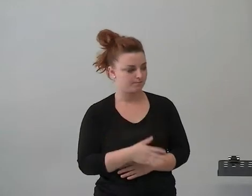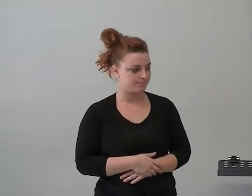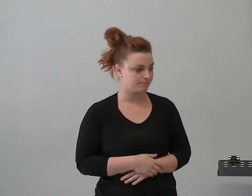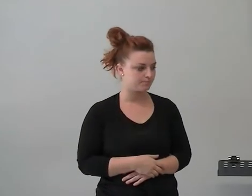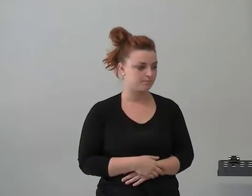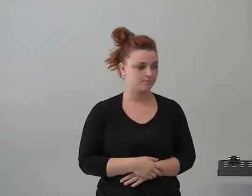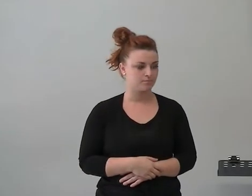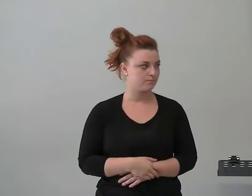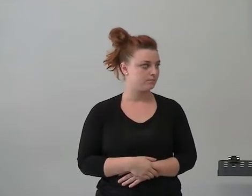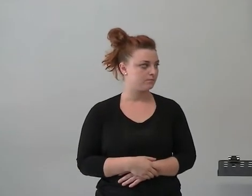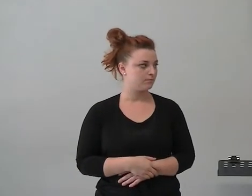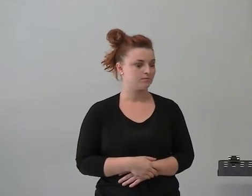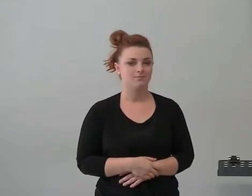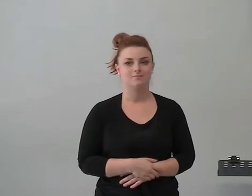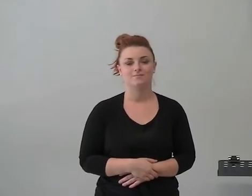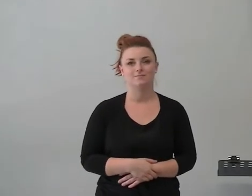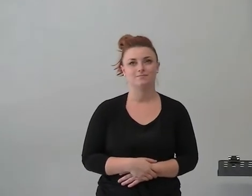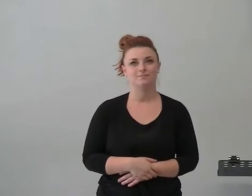perché non volevo darvi indicazione.